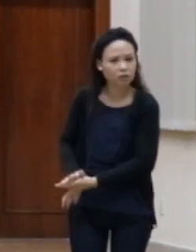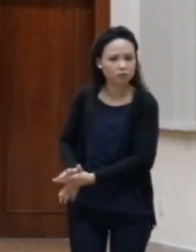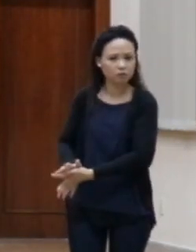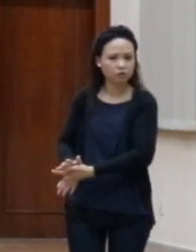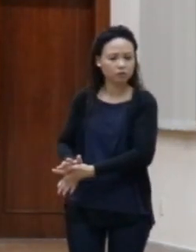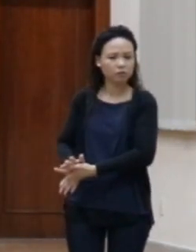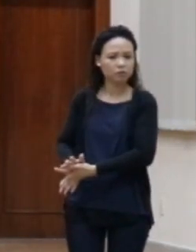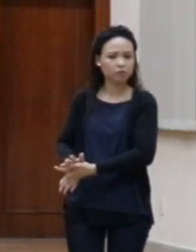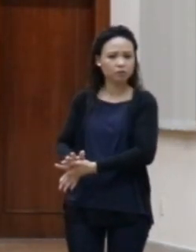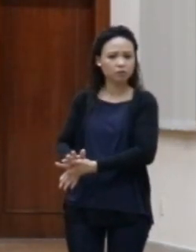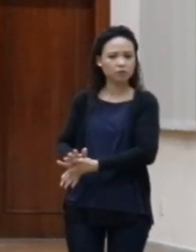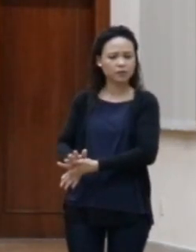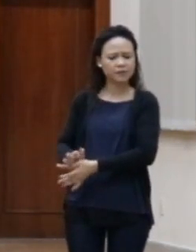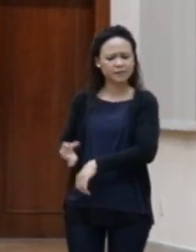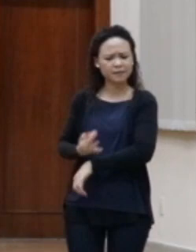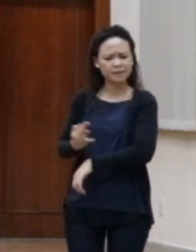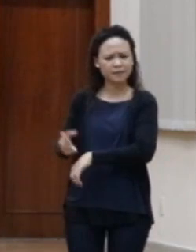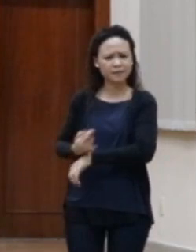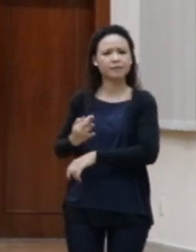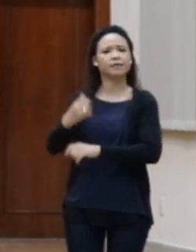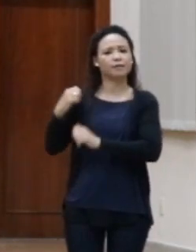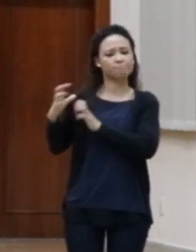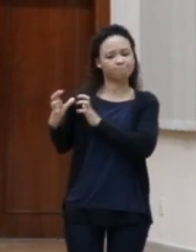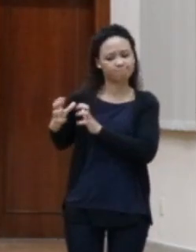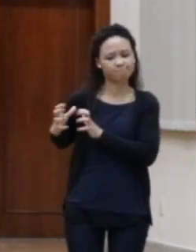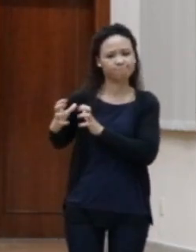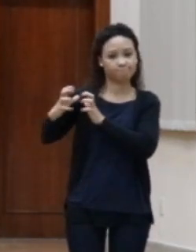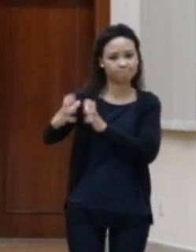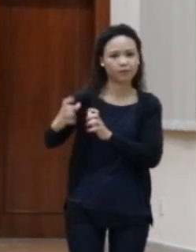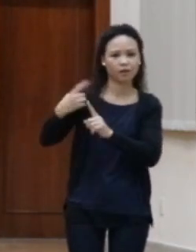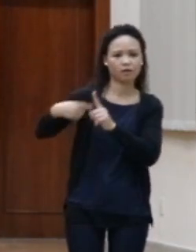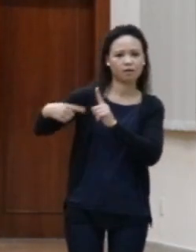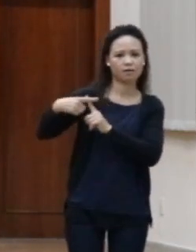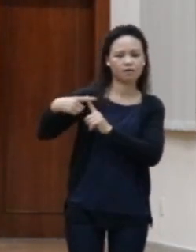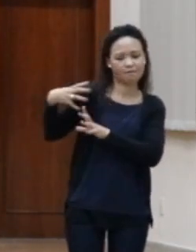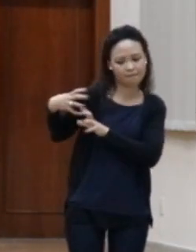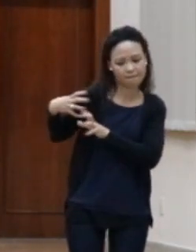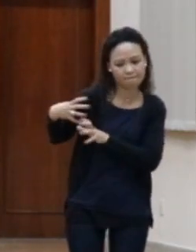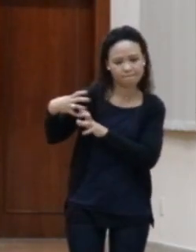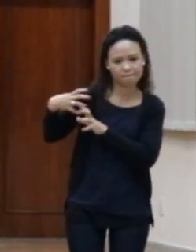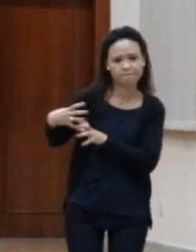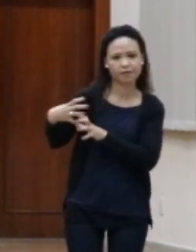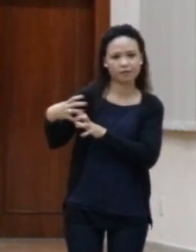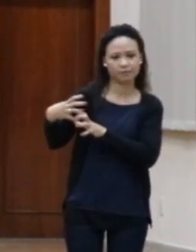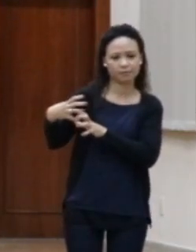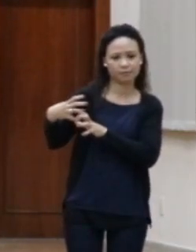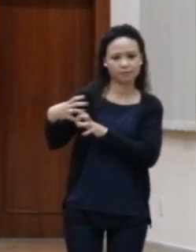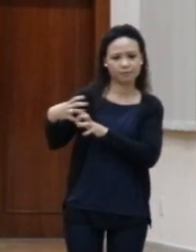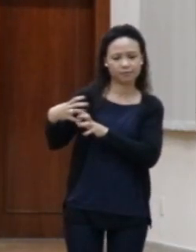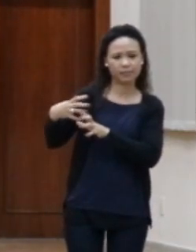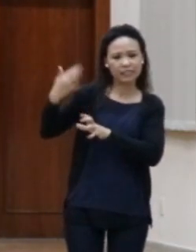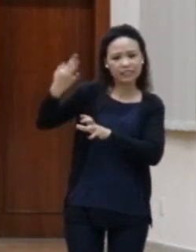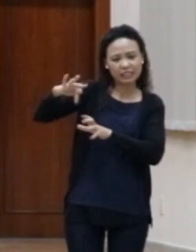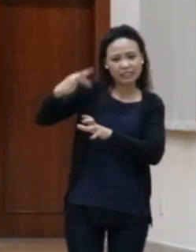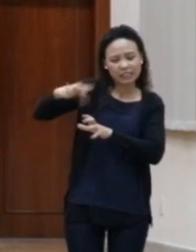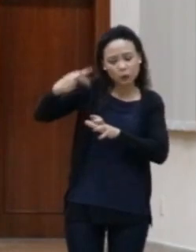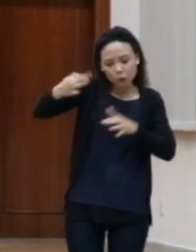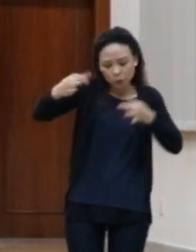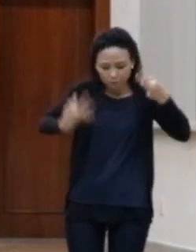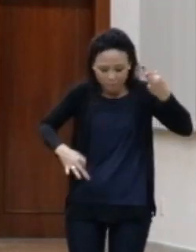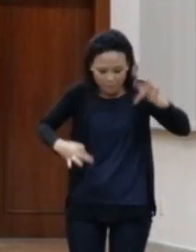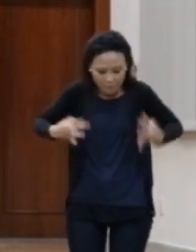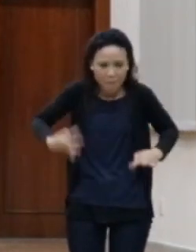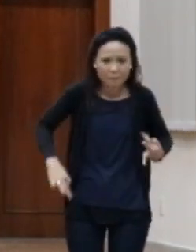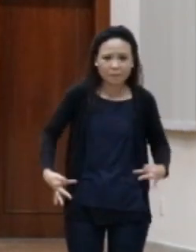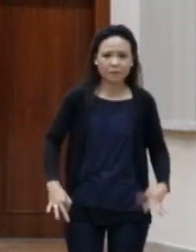O castigo que nos trouxe a paz estava sobre ele, e pelas suas feridas fomos